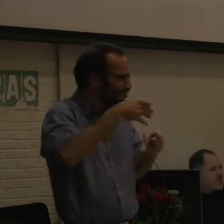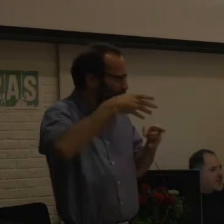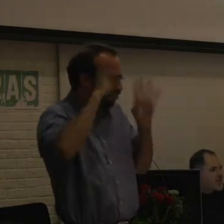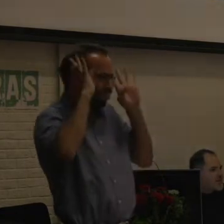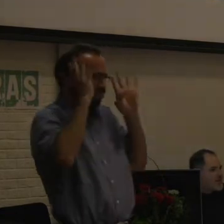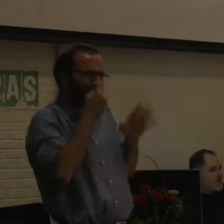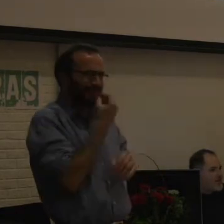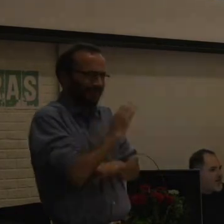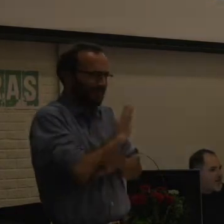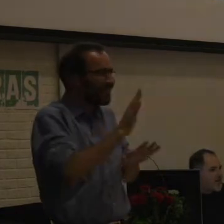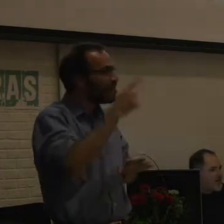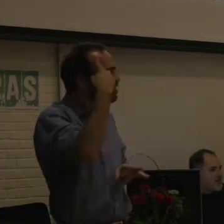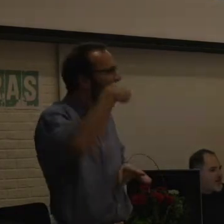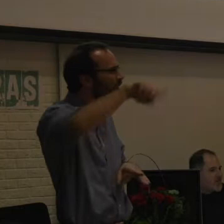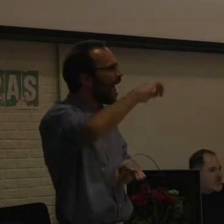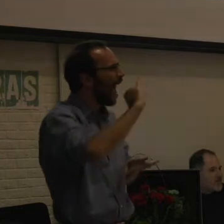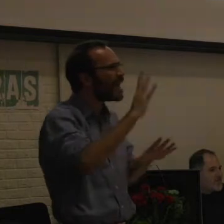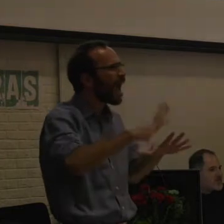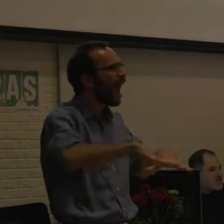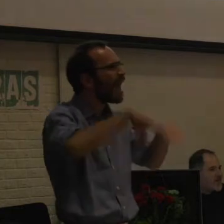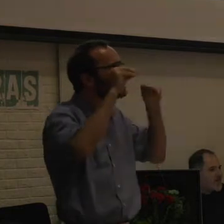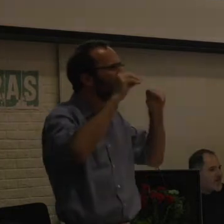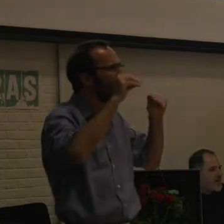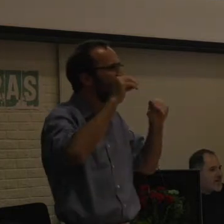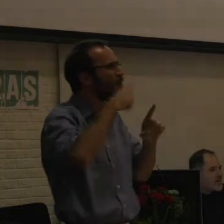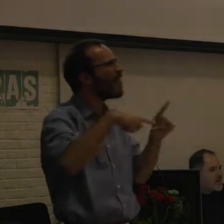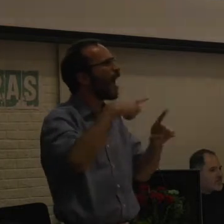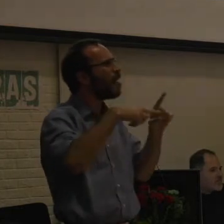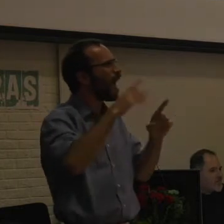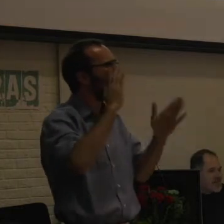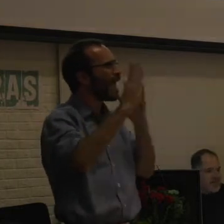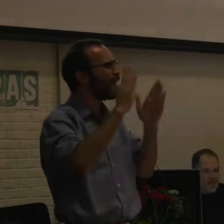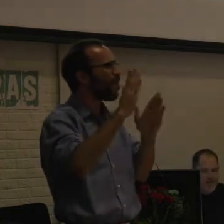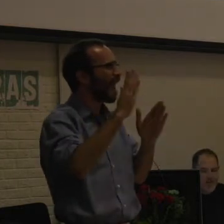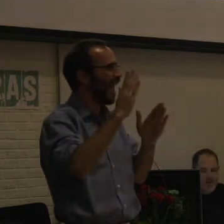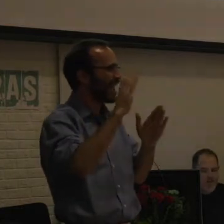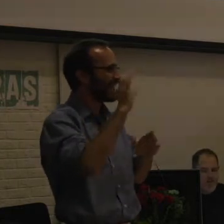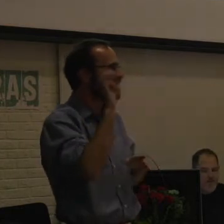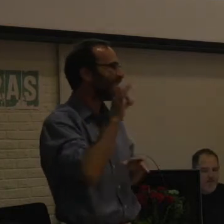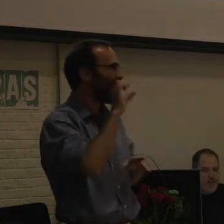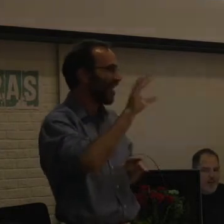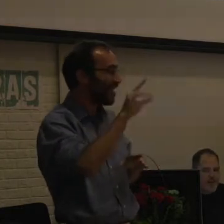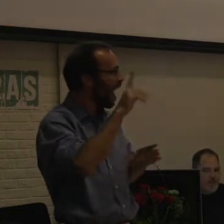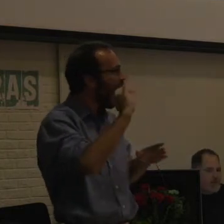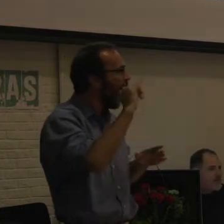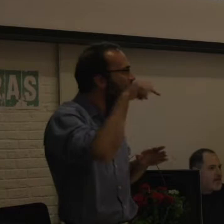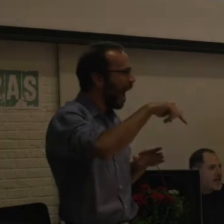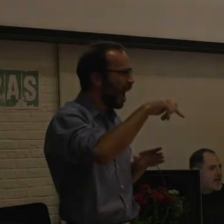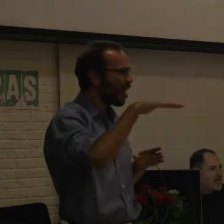un castillo medieval en Madrid? Pues está en la Alameda de Osuna, es el llamado Castillo de la Alameda, en el